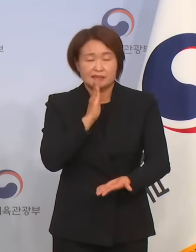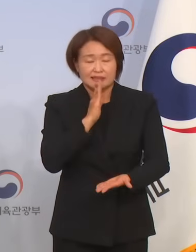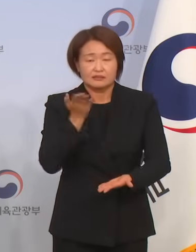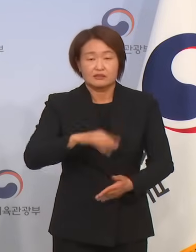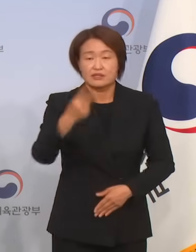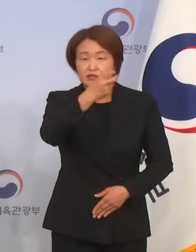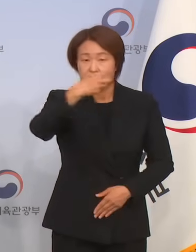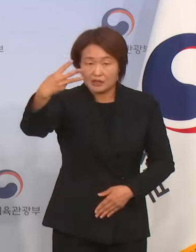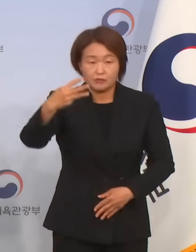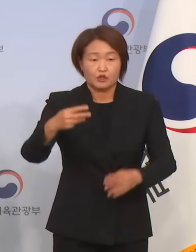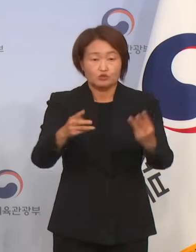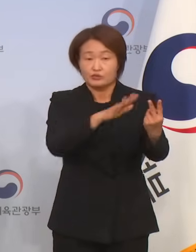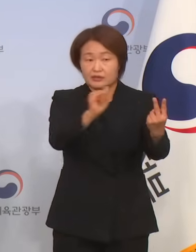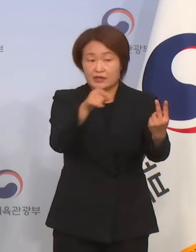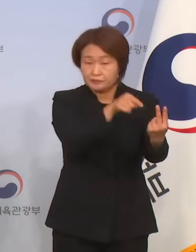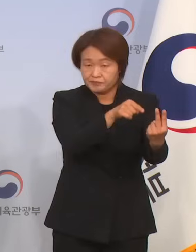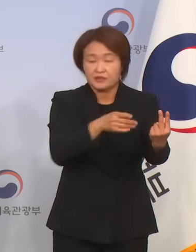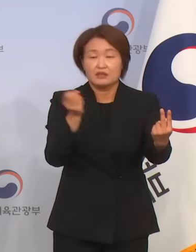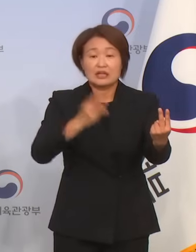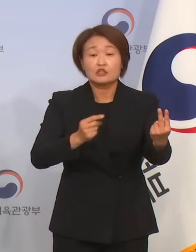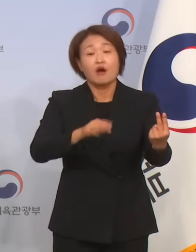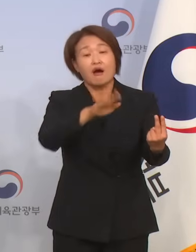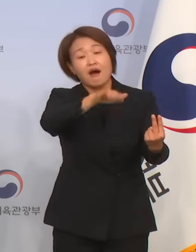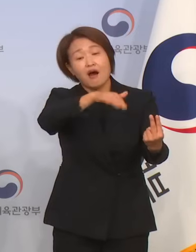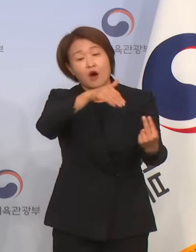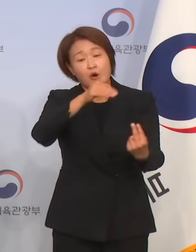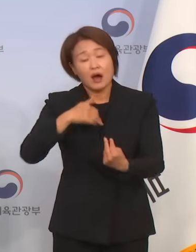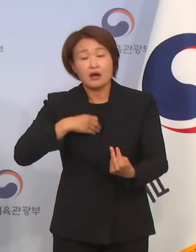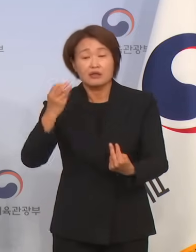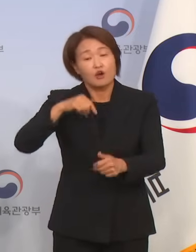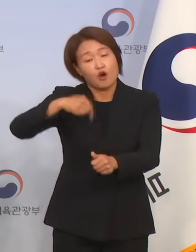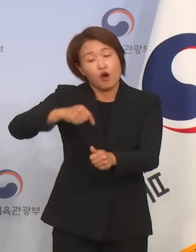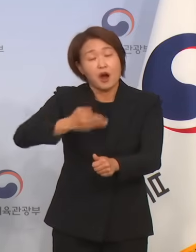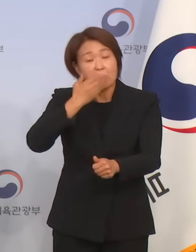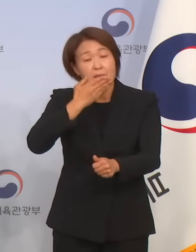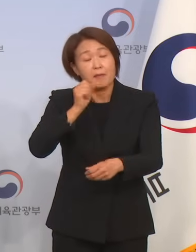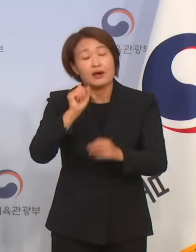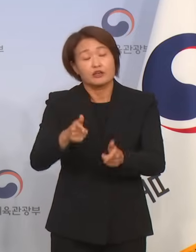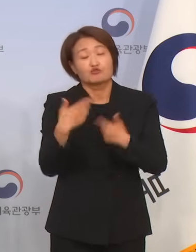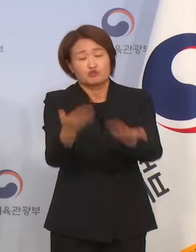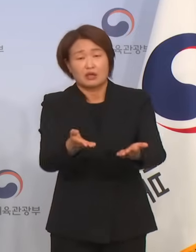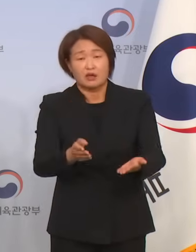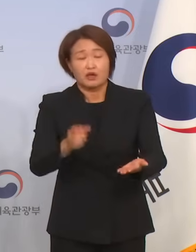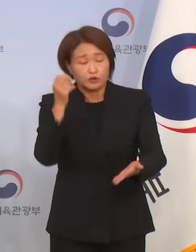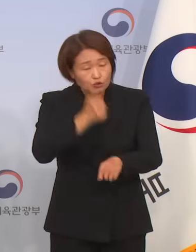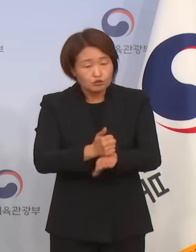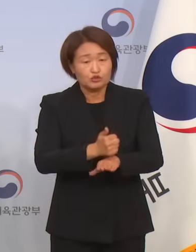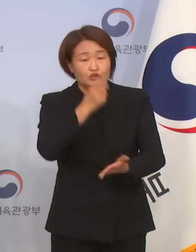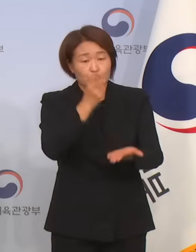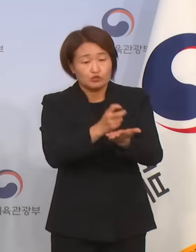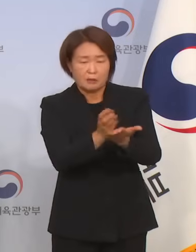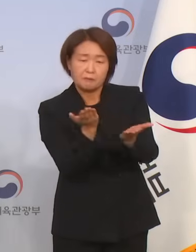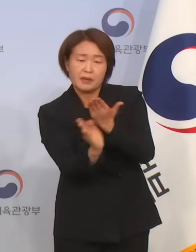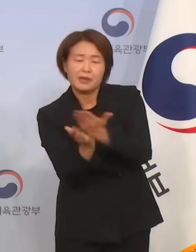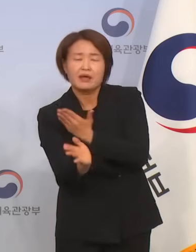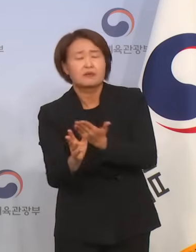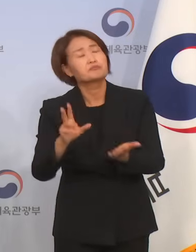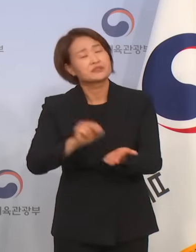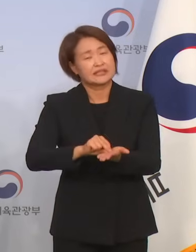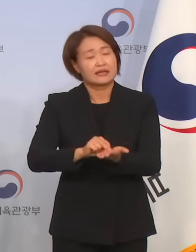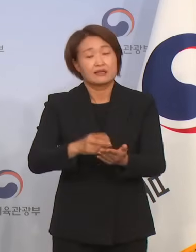2023년에는 수강생 2명에 대해 재강습 기회를 부여하는 등 규정과 맞지 않게 운영하였습니다.